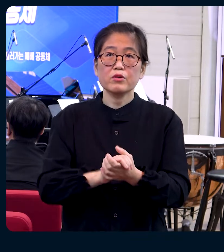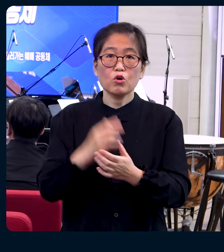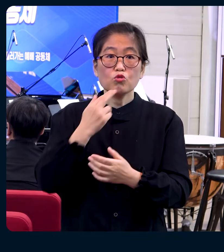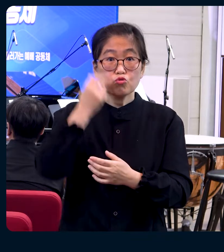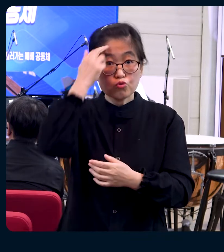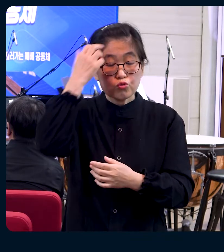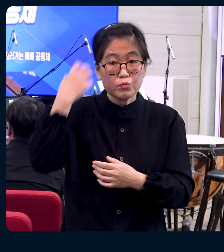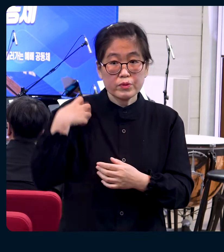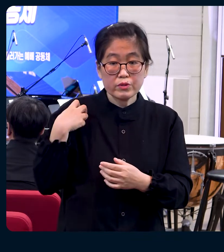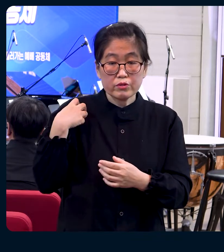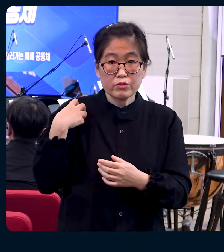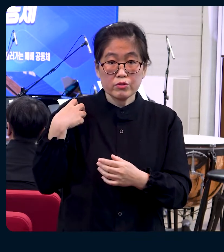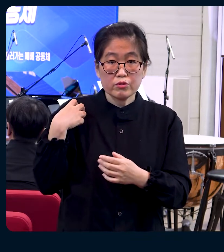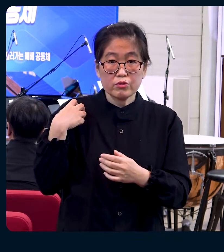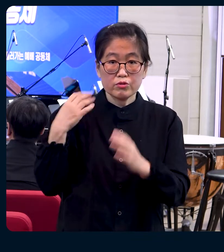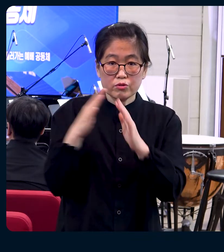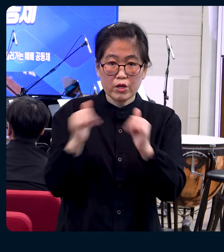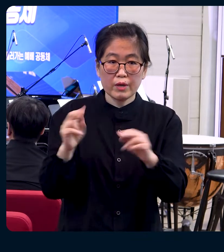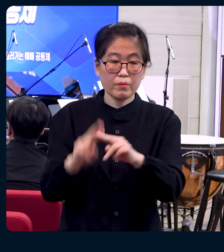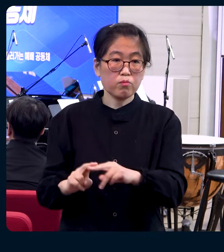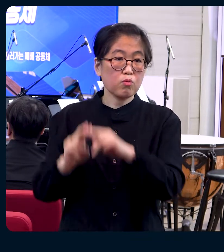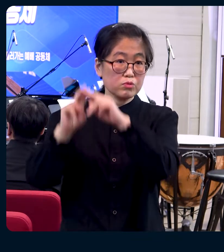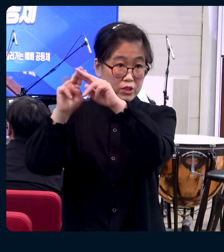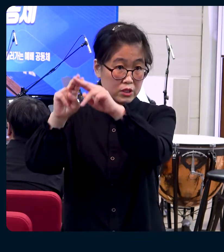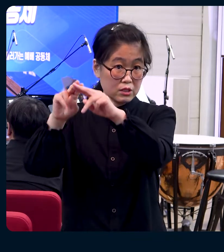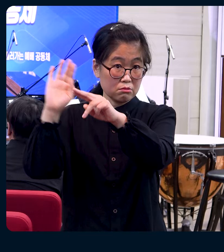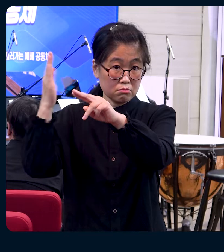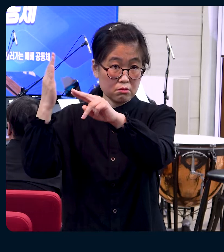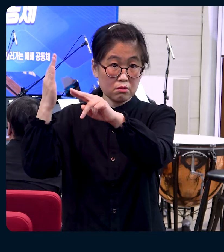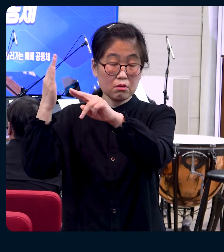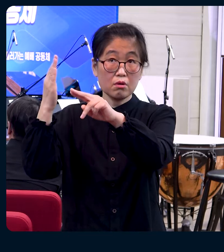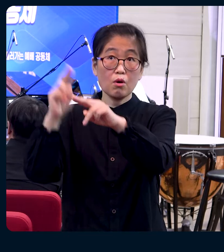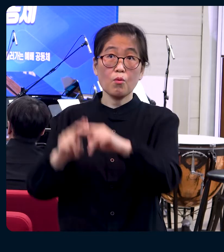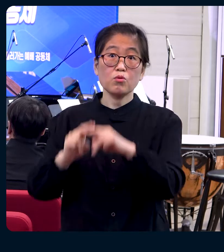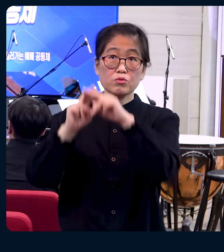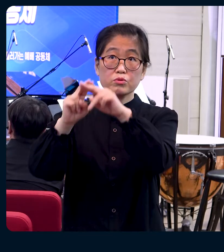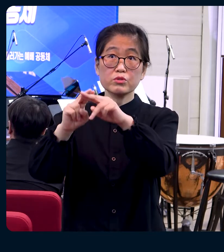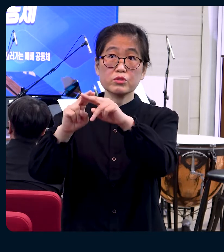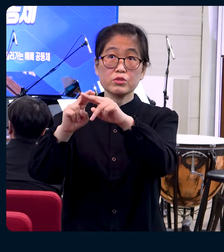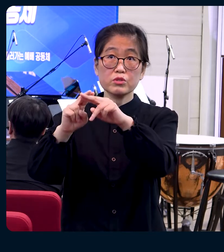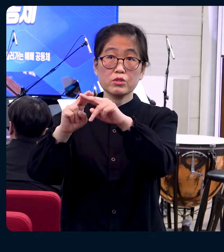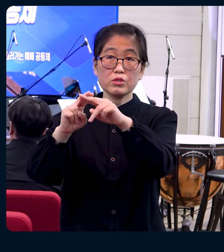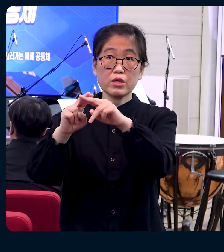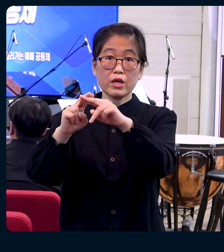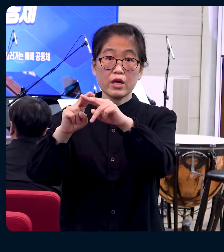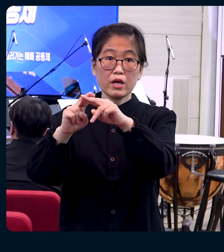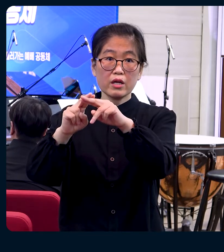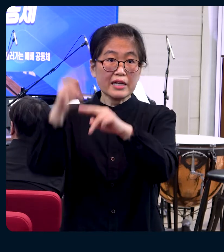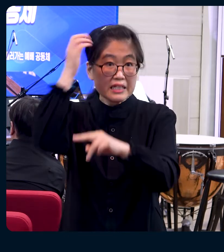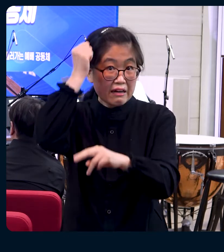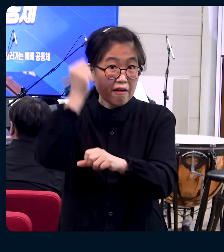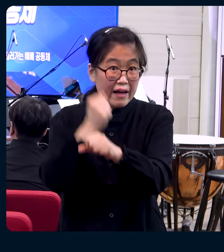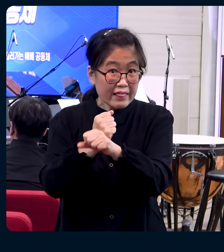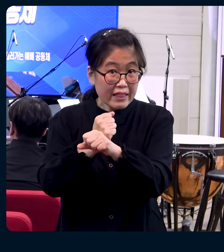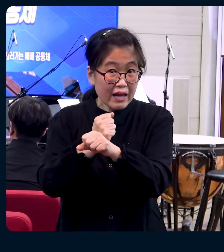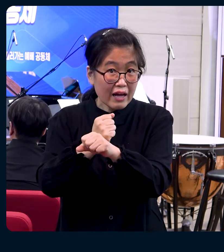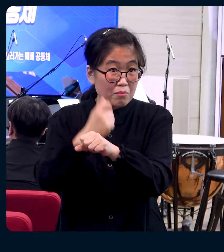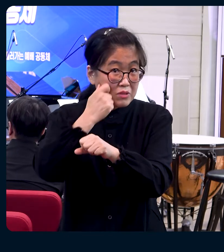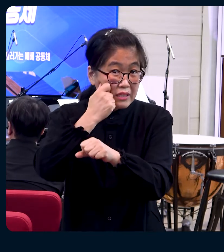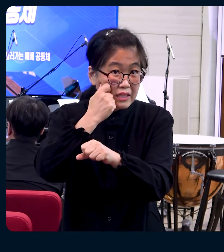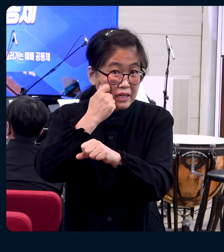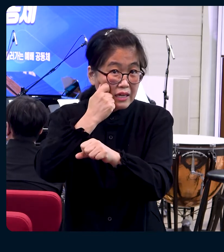그리고 나서 술 맡은 관원장 복직이 됩니다. 실제로. 자, 그럼 질문이 있어요. 복직된 다음에 요셉을 바로 기억했을까요?